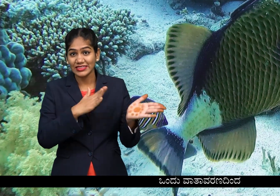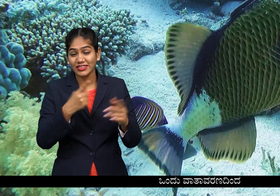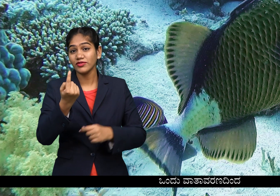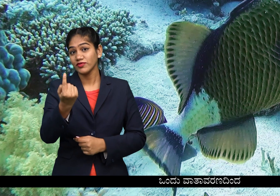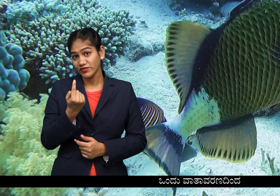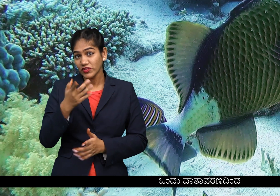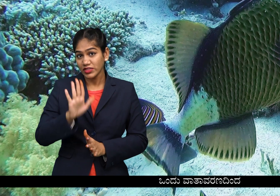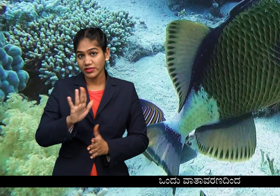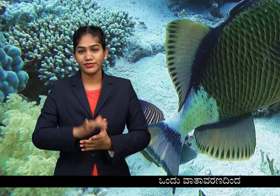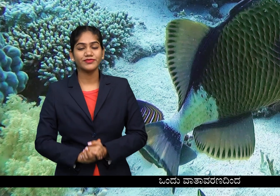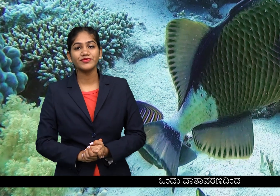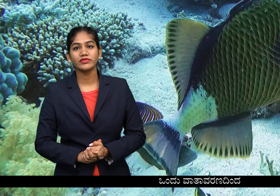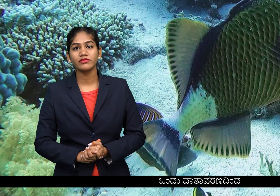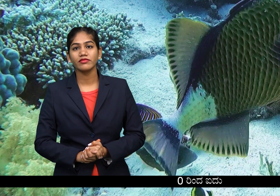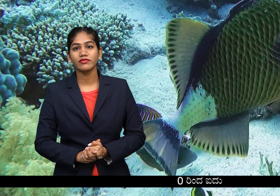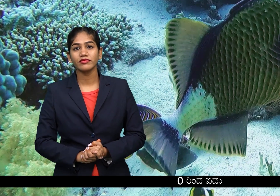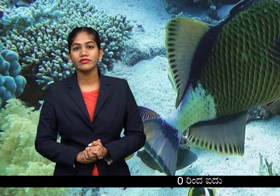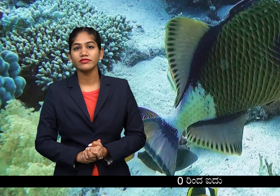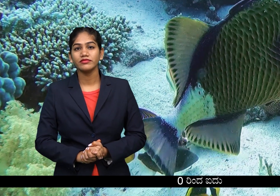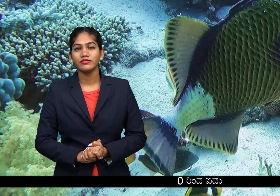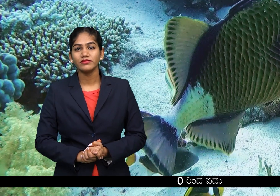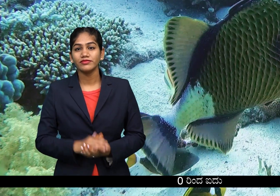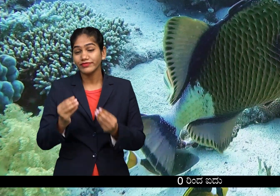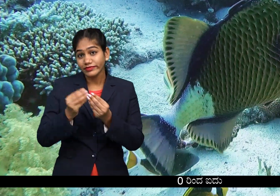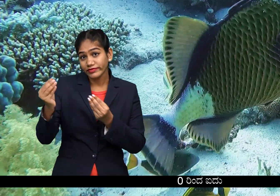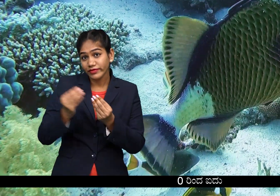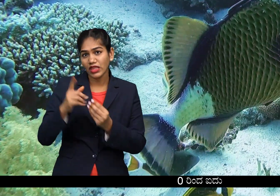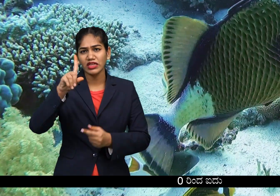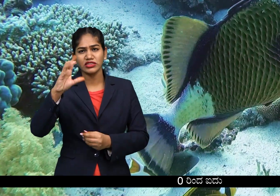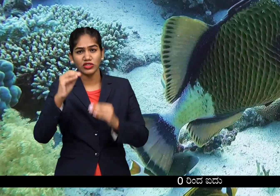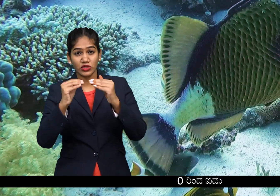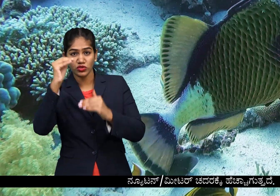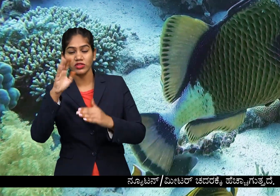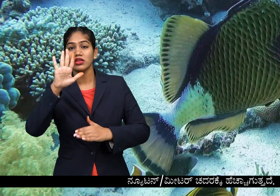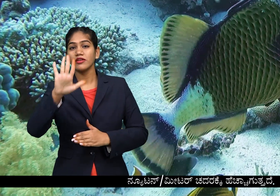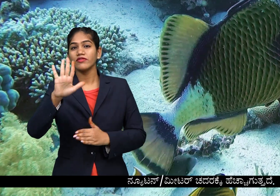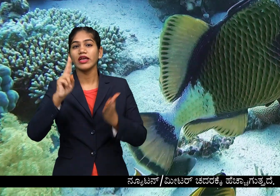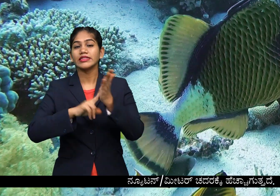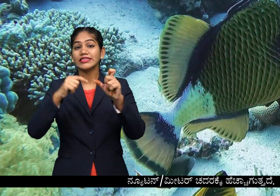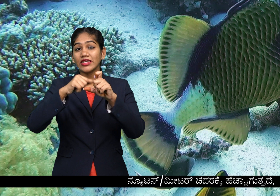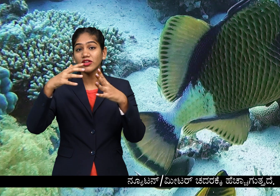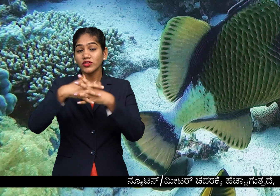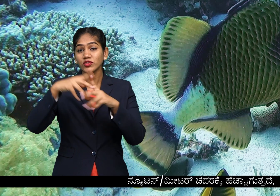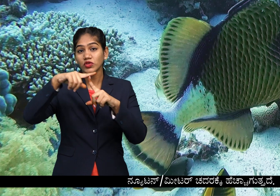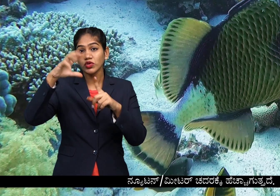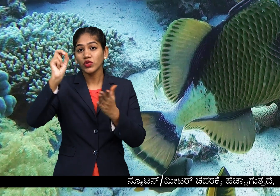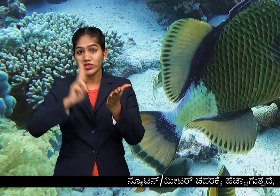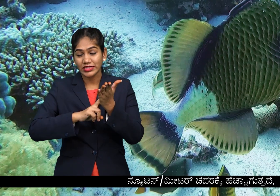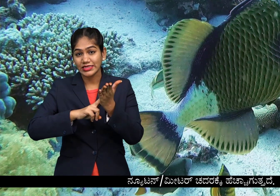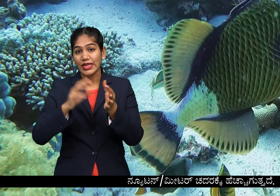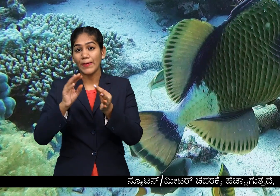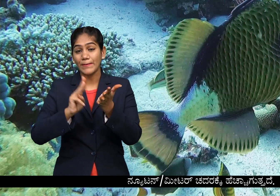ಒಂದು ವಾತಾವರಣದಿಂದ ಸುಮಾರು 10 ರಿಂದ 5 ನ್ಯೂಟನ್ ಮೀಟರ್ ಚದರಕ್ಕೆ